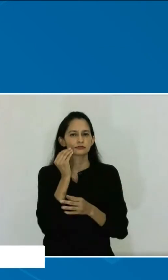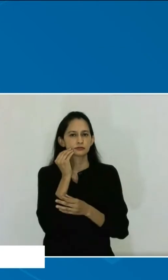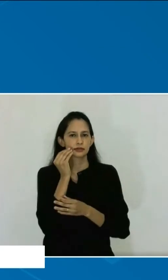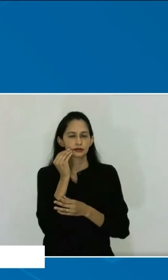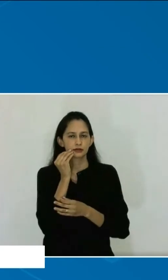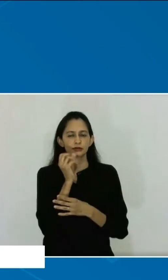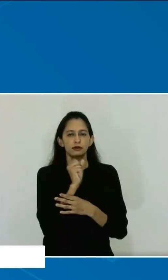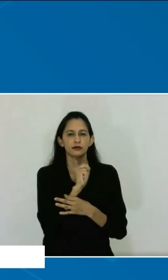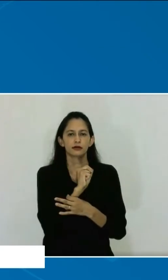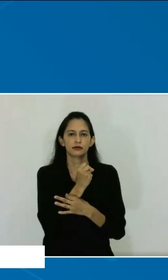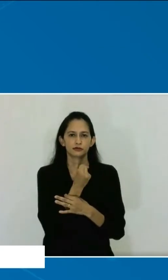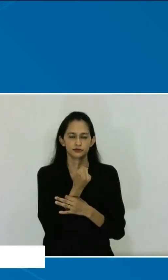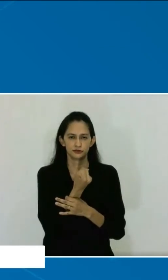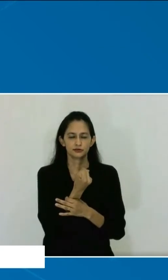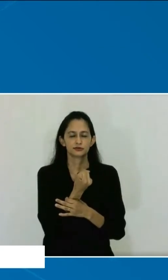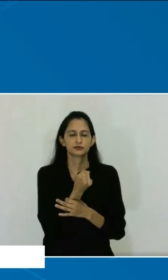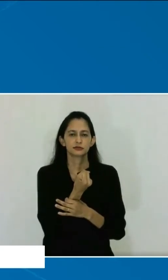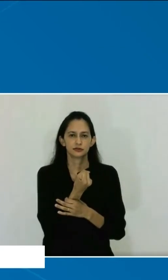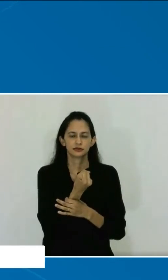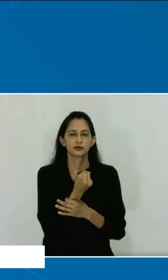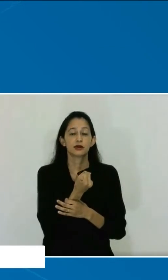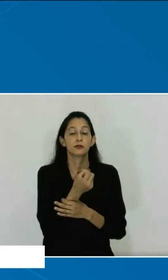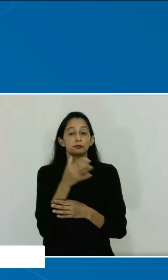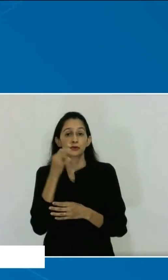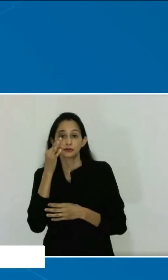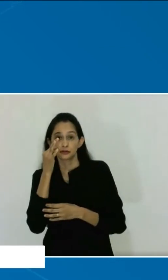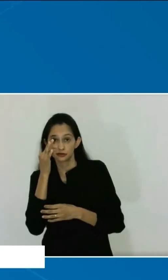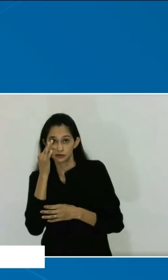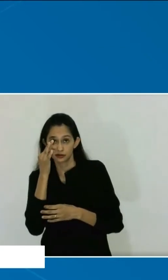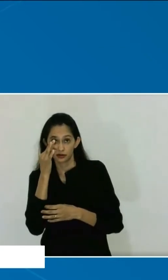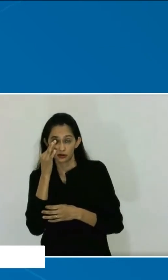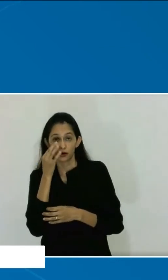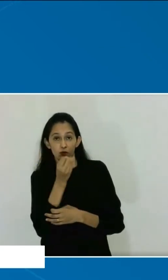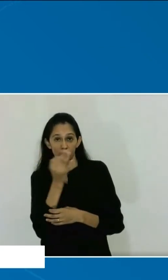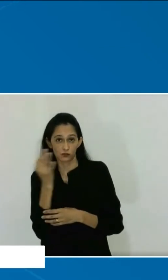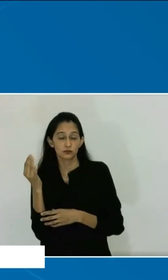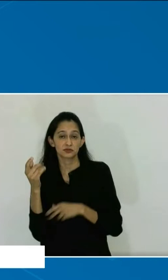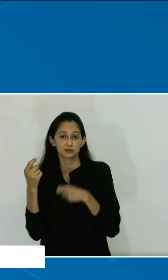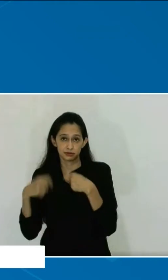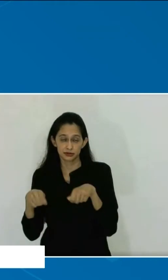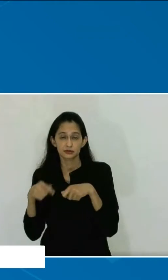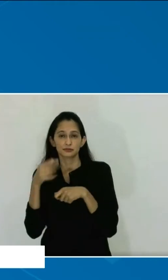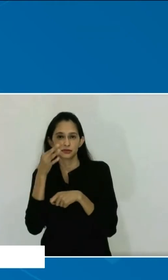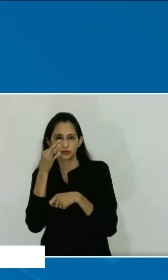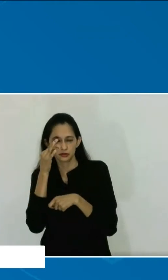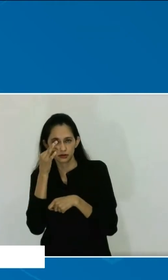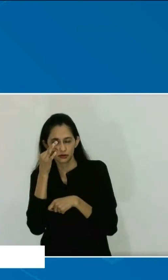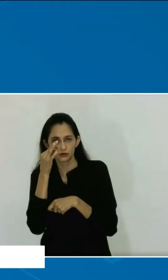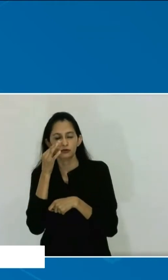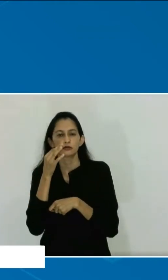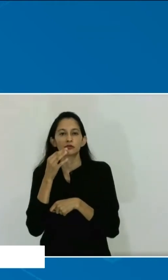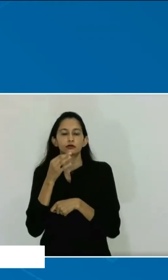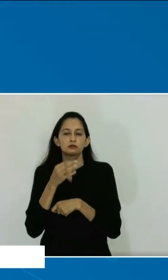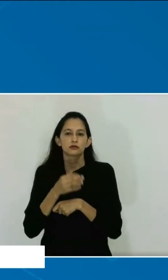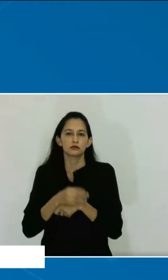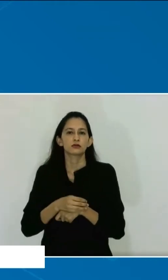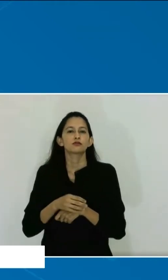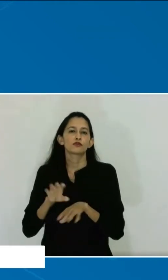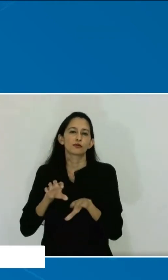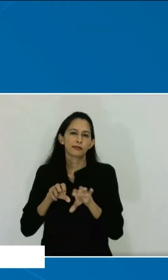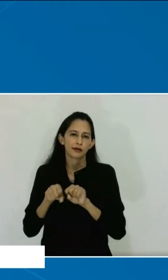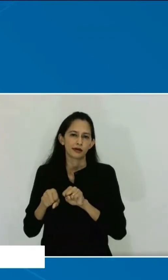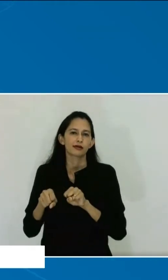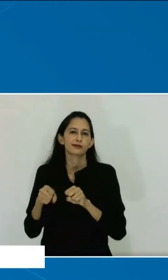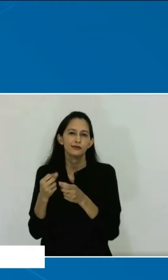garantir as atividades presenciais que são essenciais ao processo formativo e à terminalidade dos cursos,